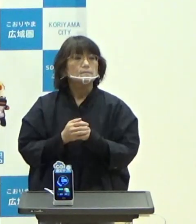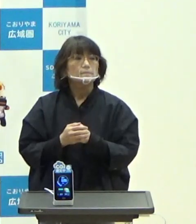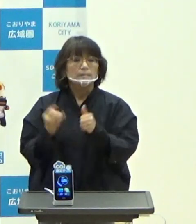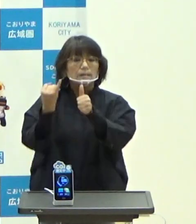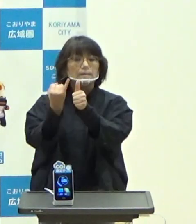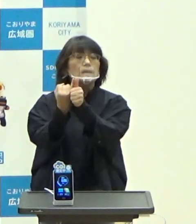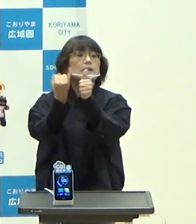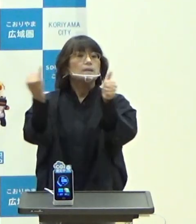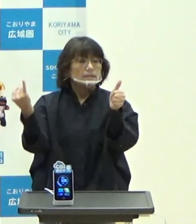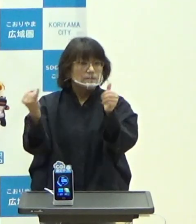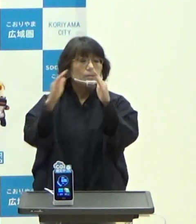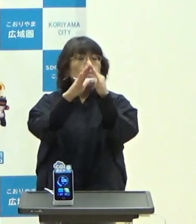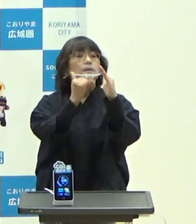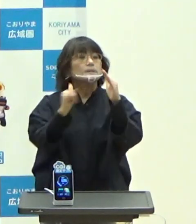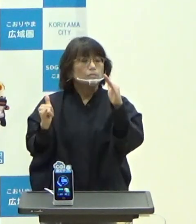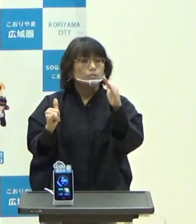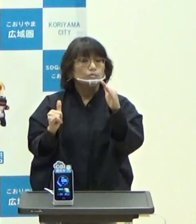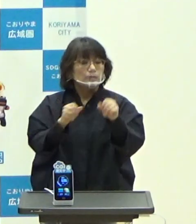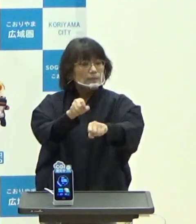給付金の件ですけども、